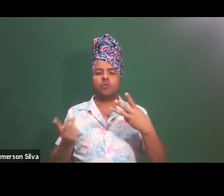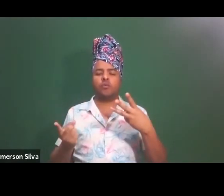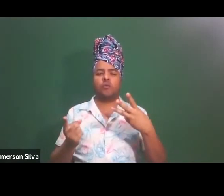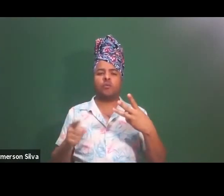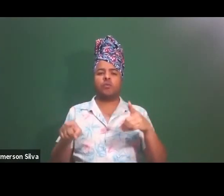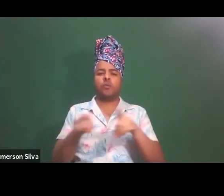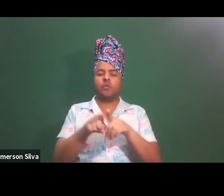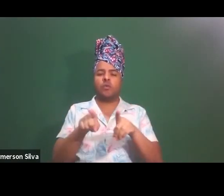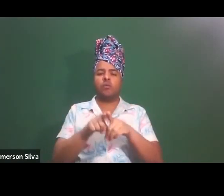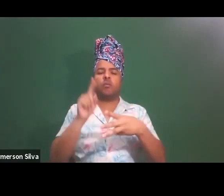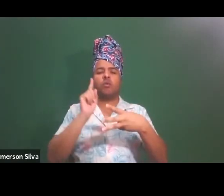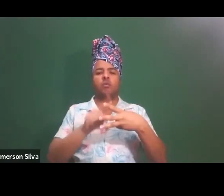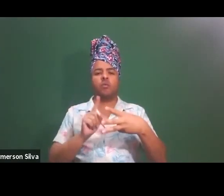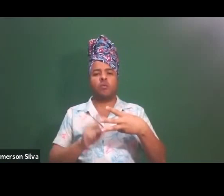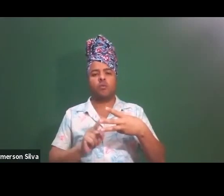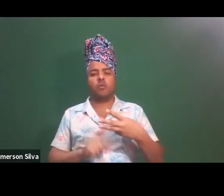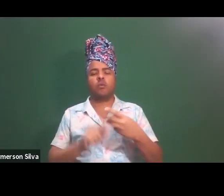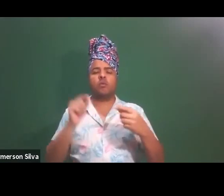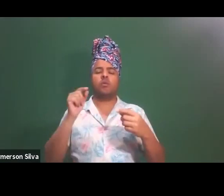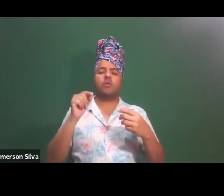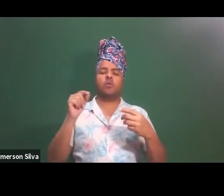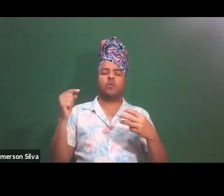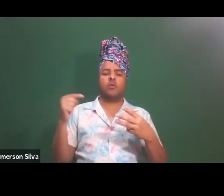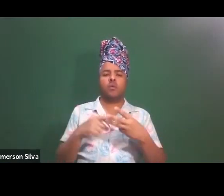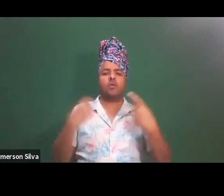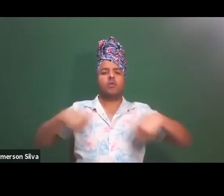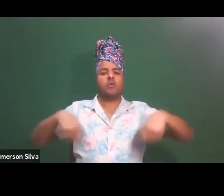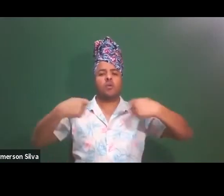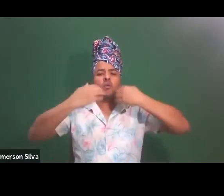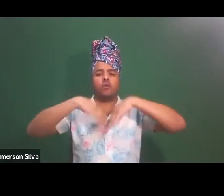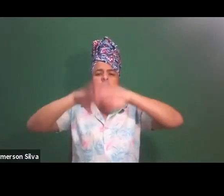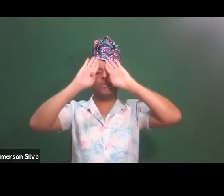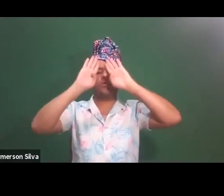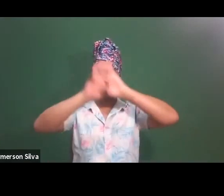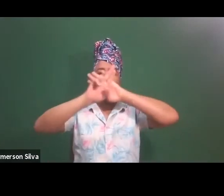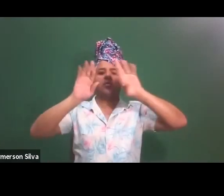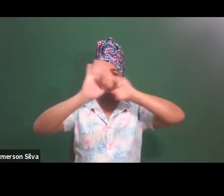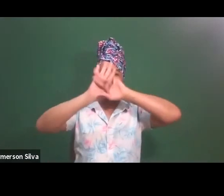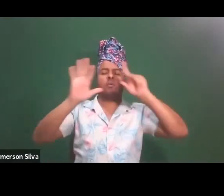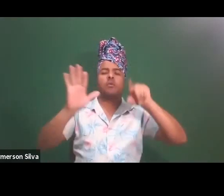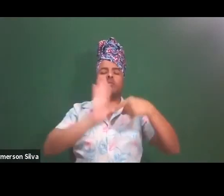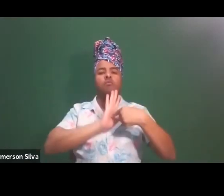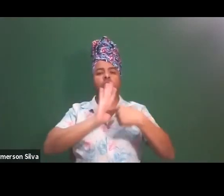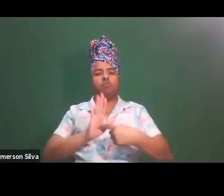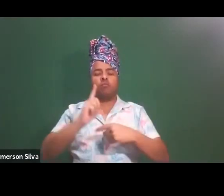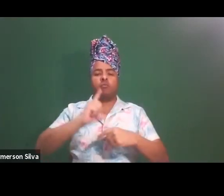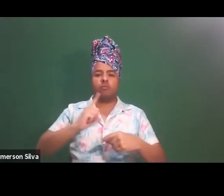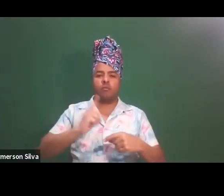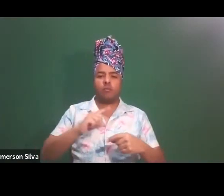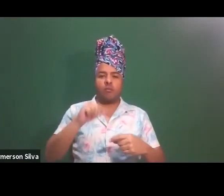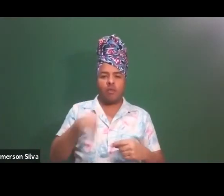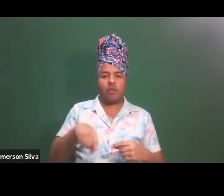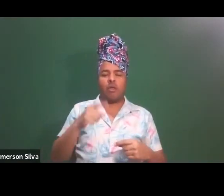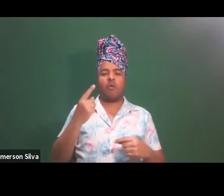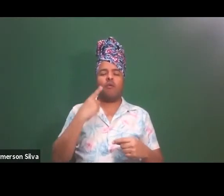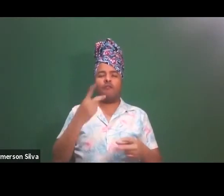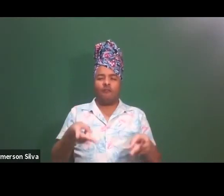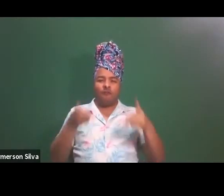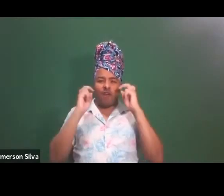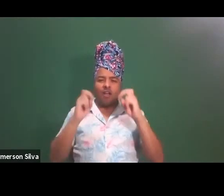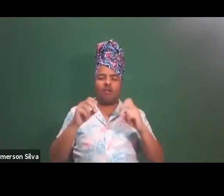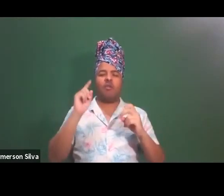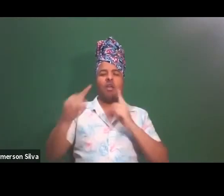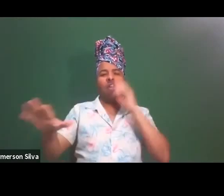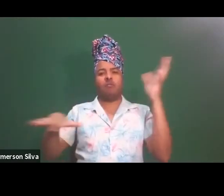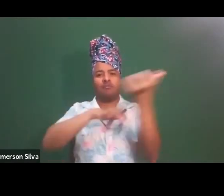esses elementos que o filme Oriki traz para a gente. E eu digo que é uma revolução porque nós